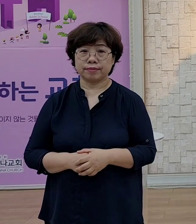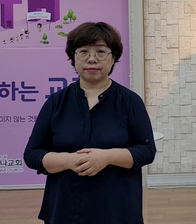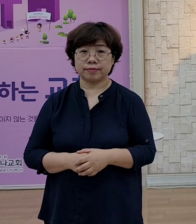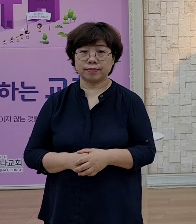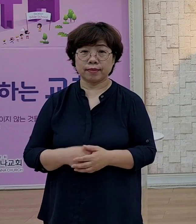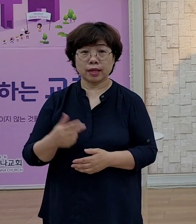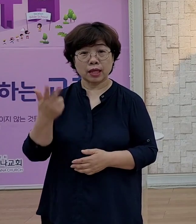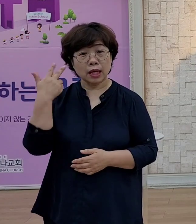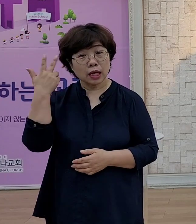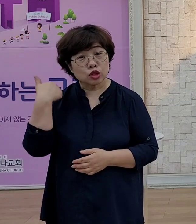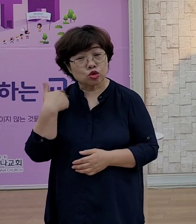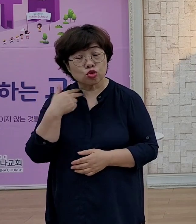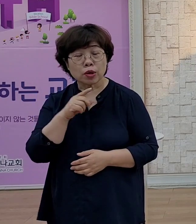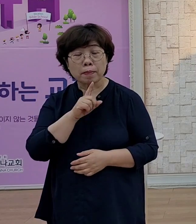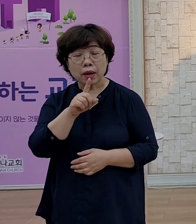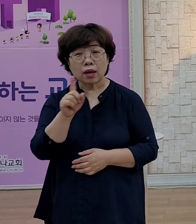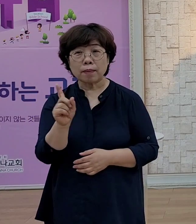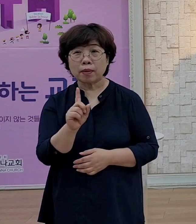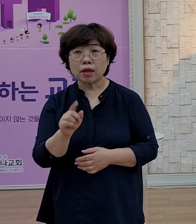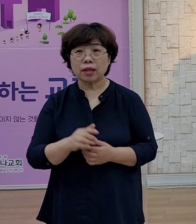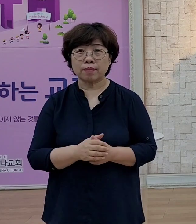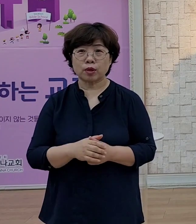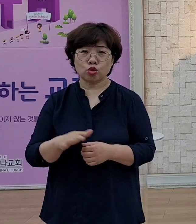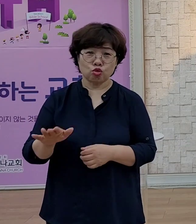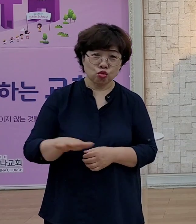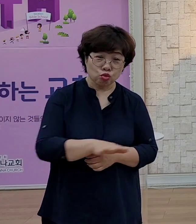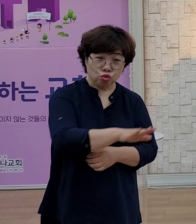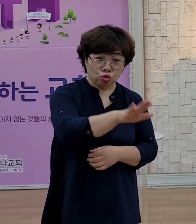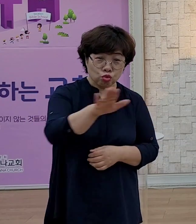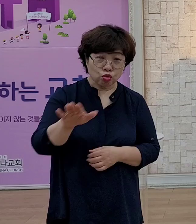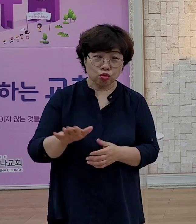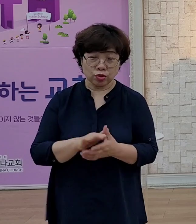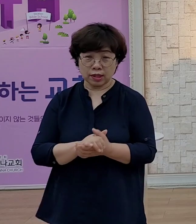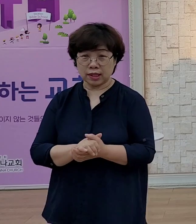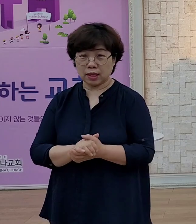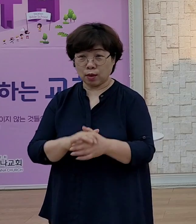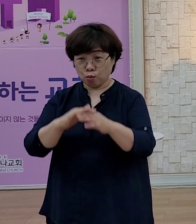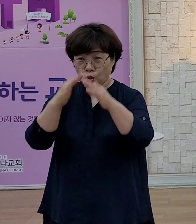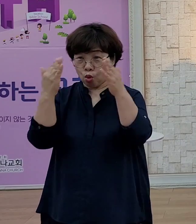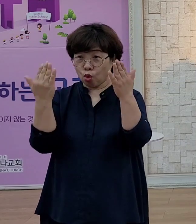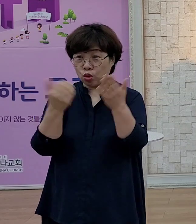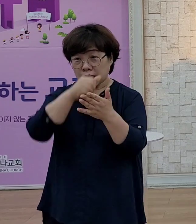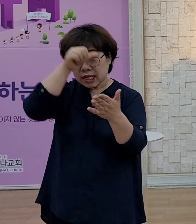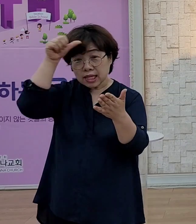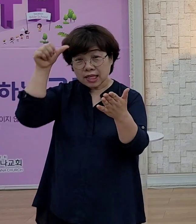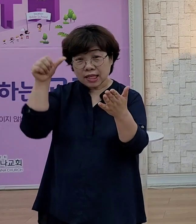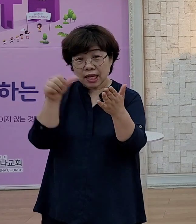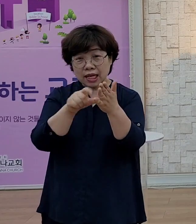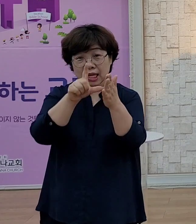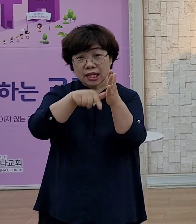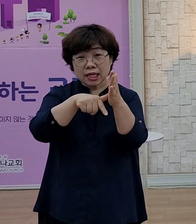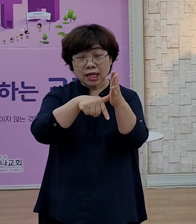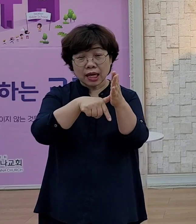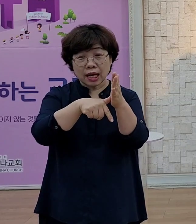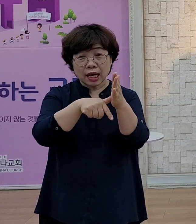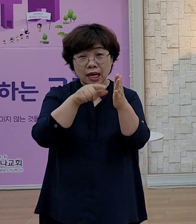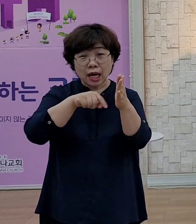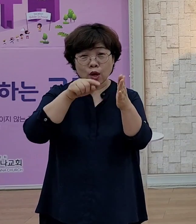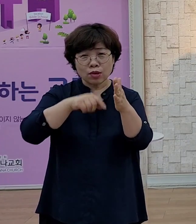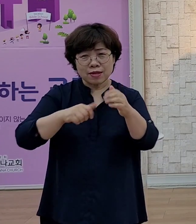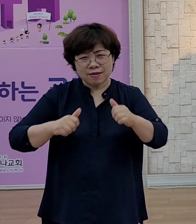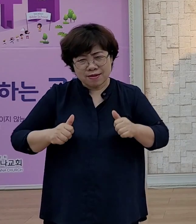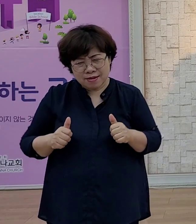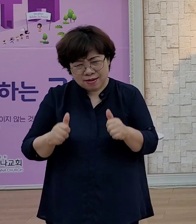제가 지난주에 똑같은 말씀을 드렸습니다. 우리는 모두 인생이라는 길을 따라서